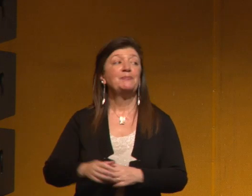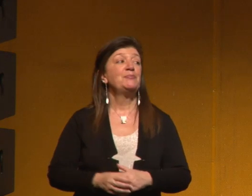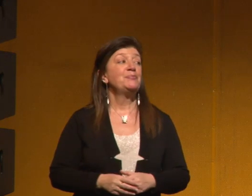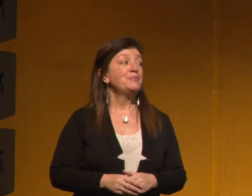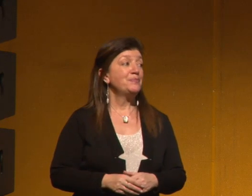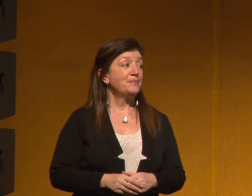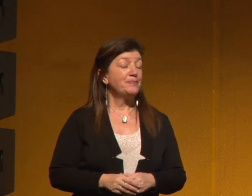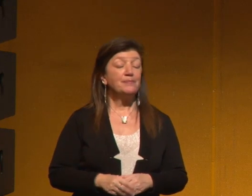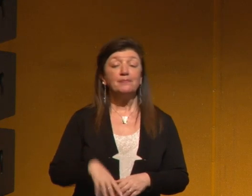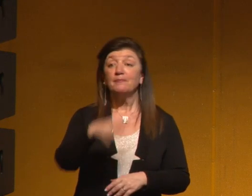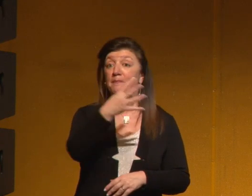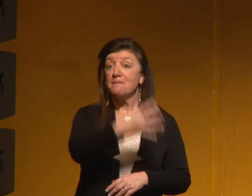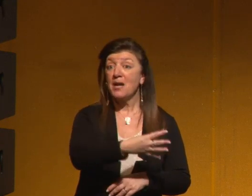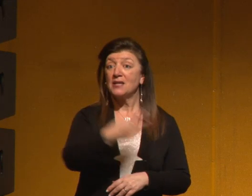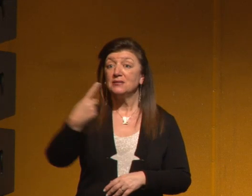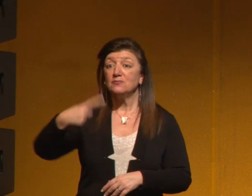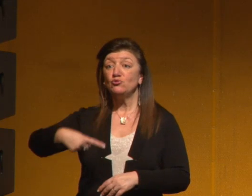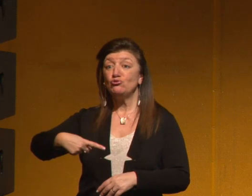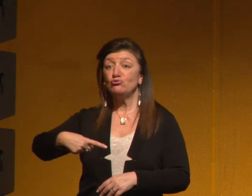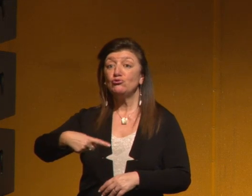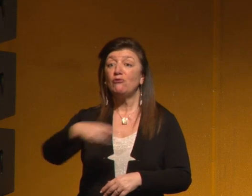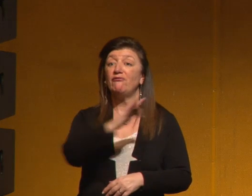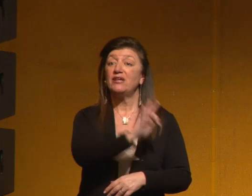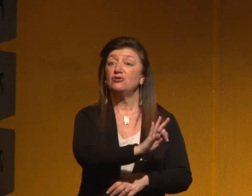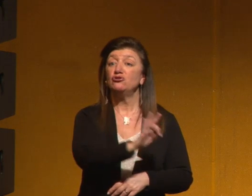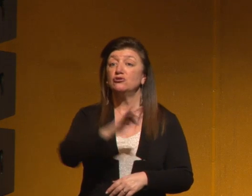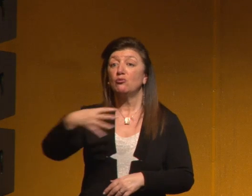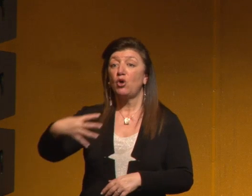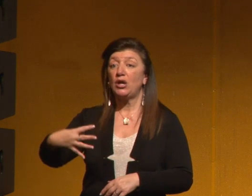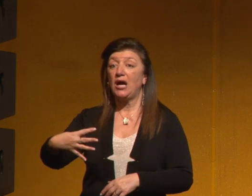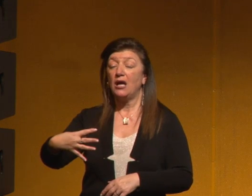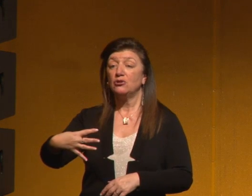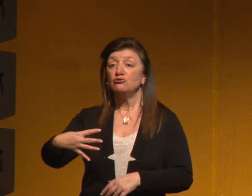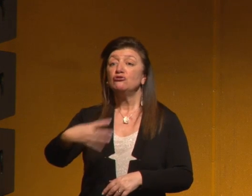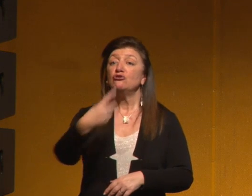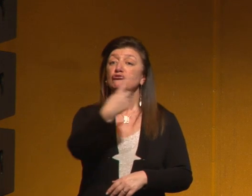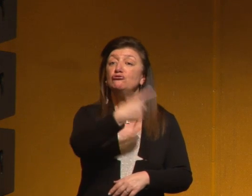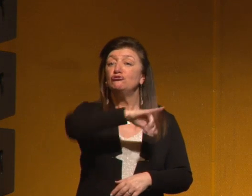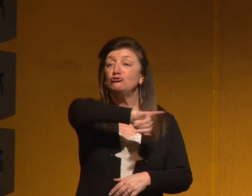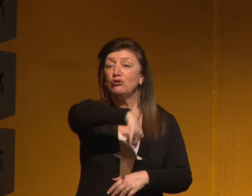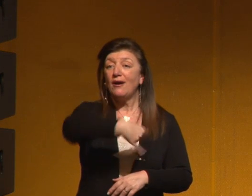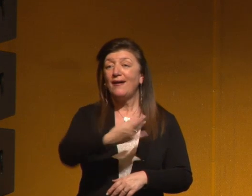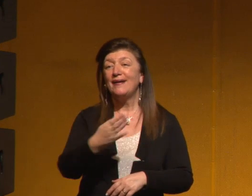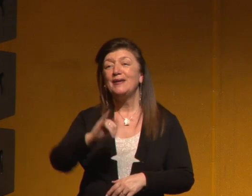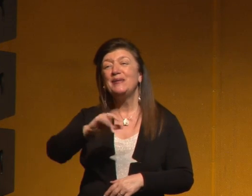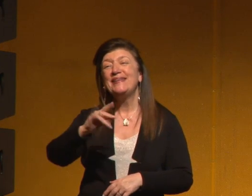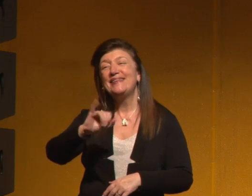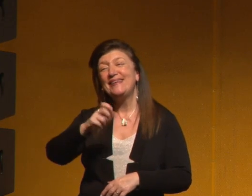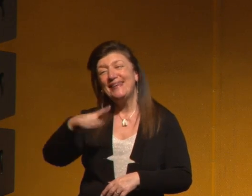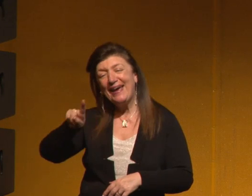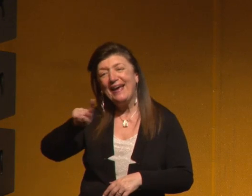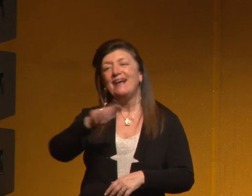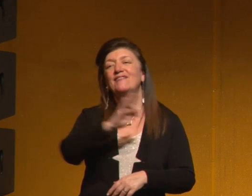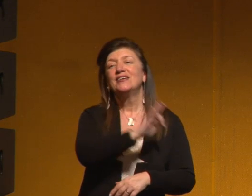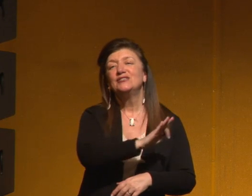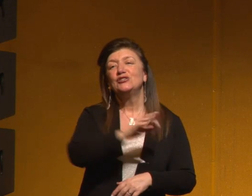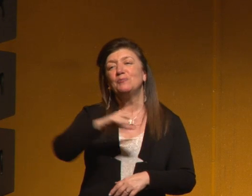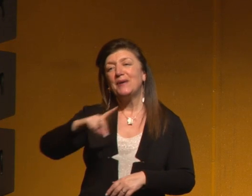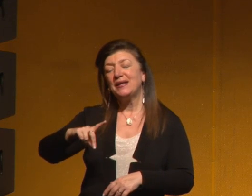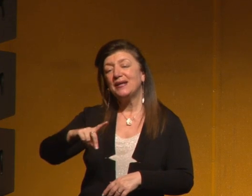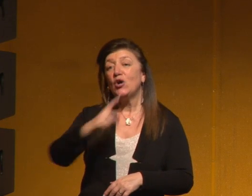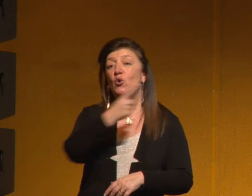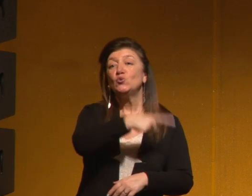a massimo giulio a francesco morgando a jackie medie a francesco tarchetti a giulia